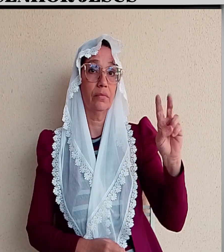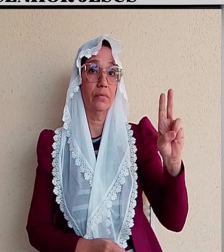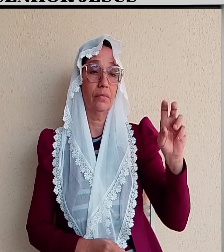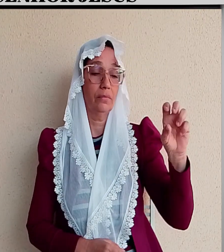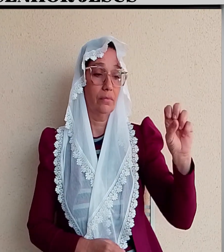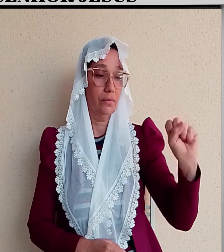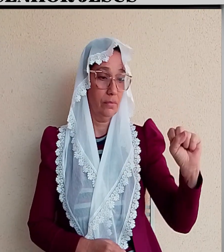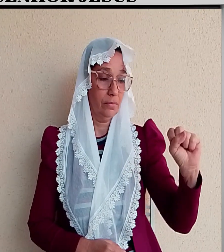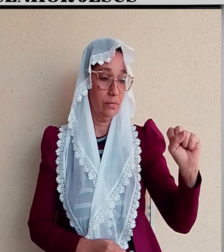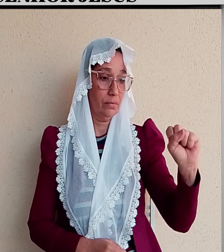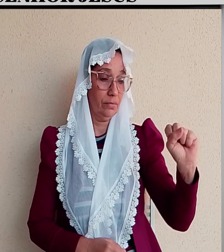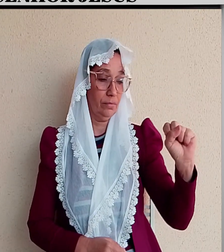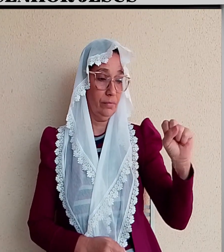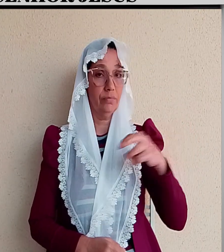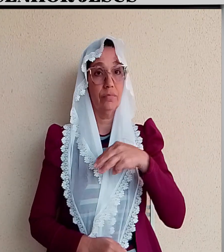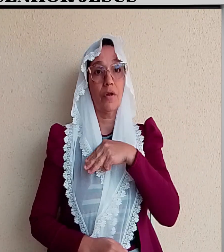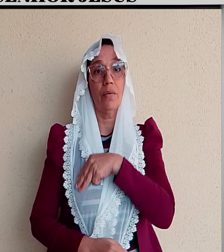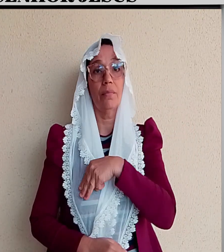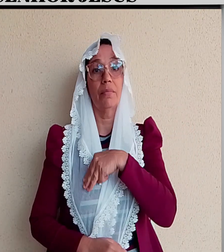Evangelho de Mateus.